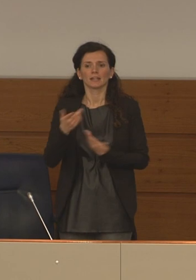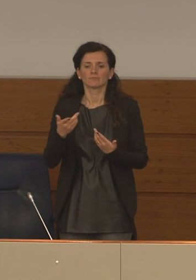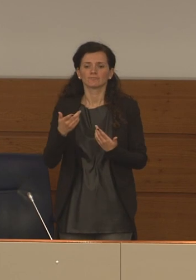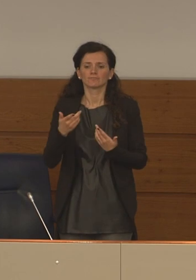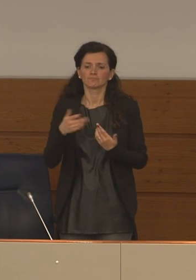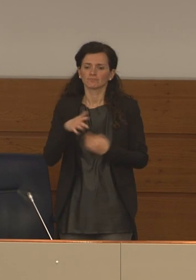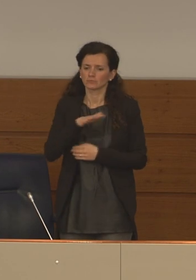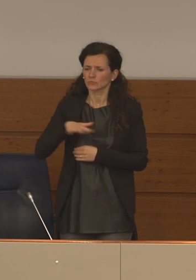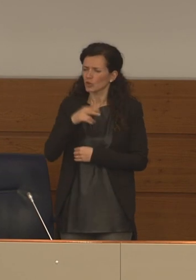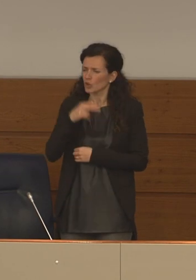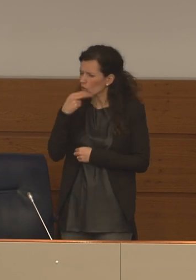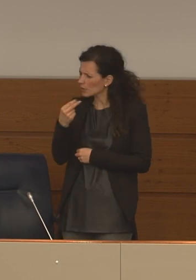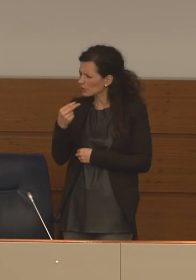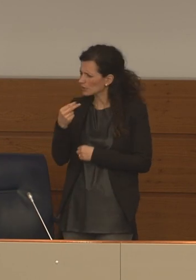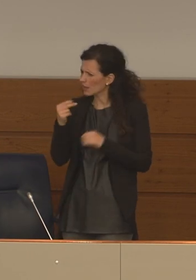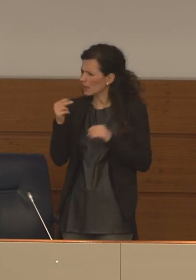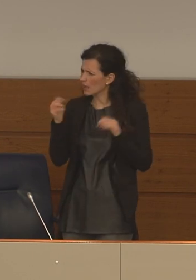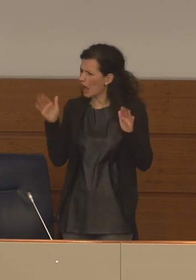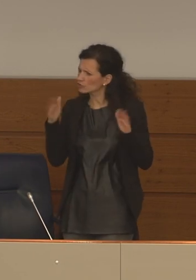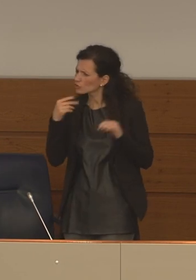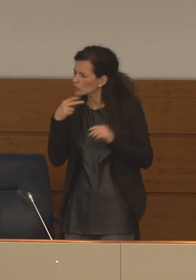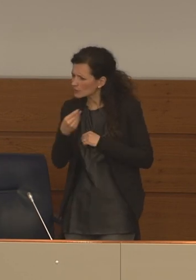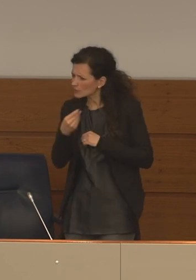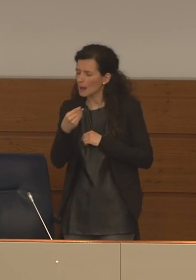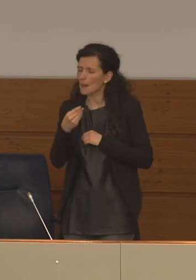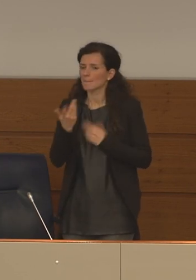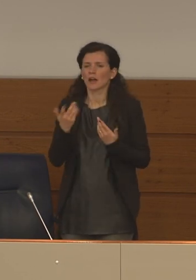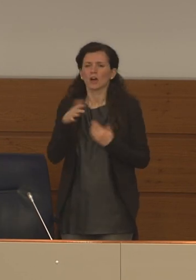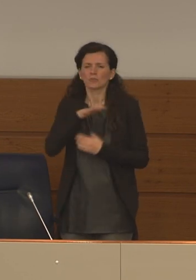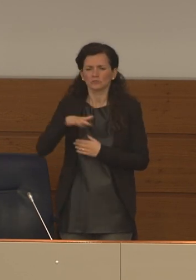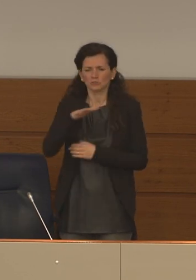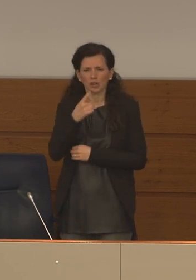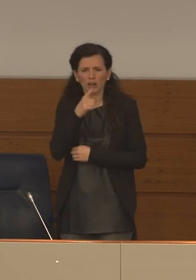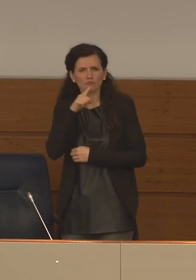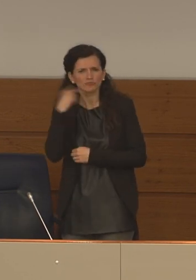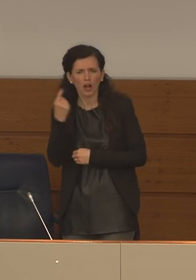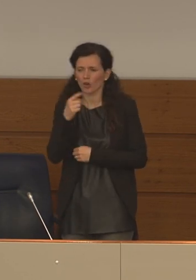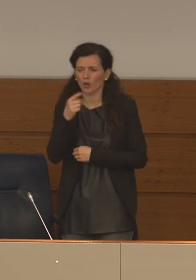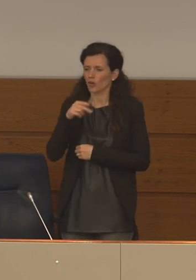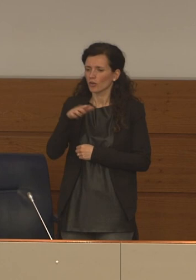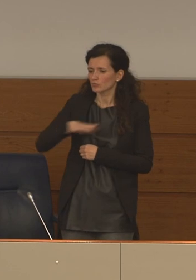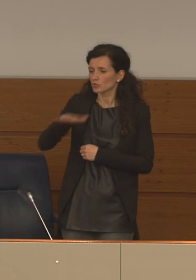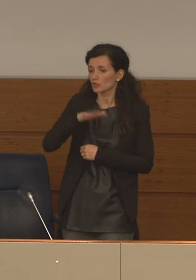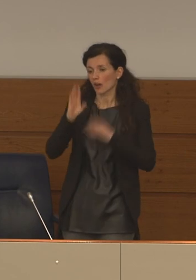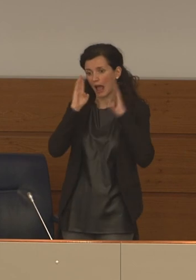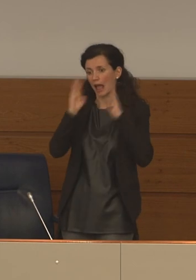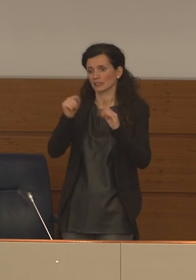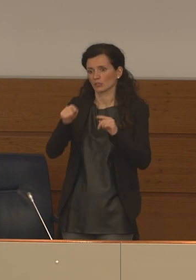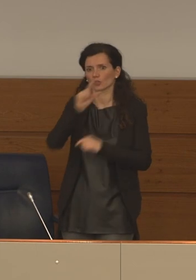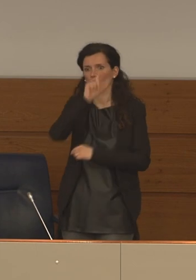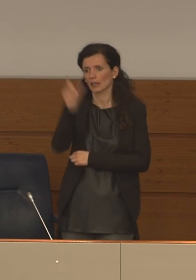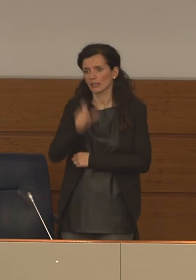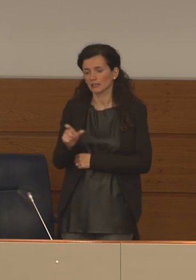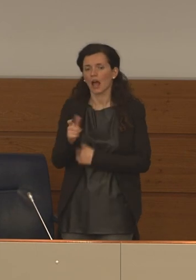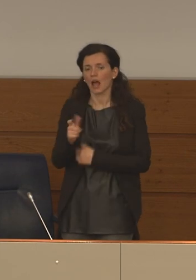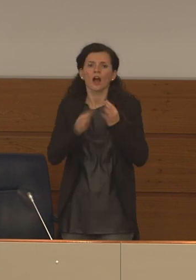come si chiama angelo non già per ora tutta italia una zona diciamo attenzione a tutta italia va in questa direzione